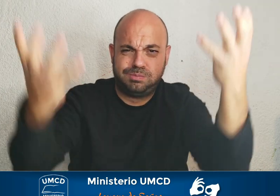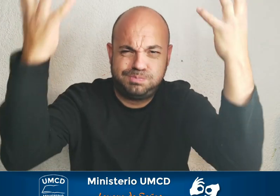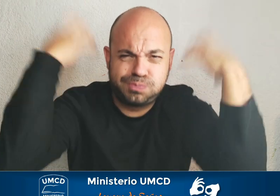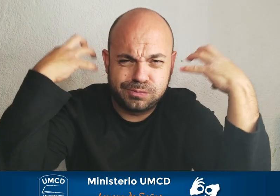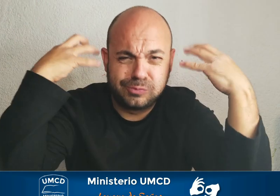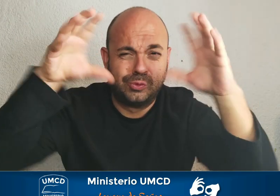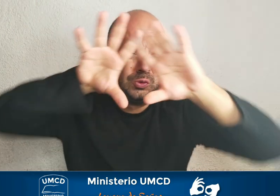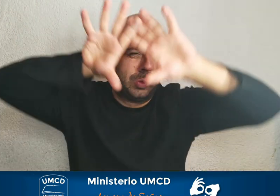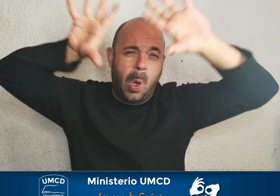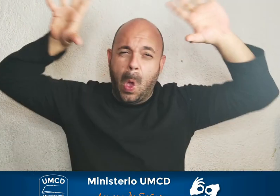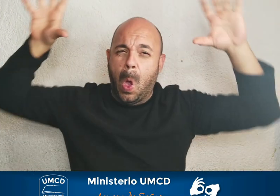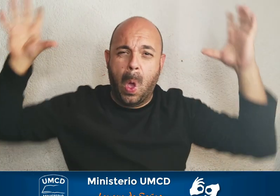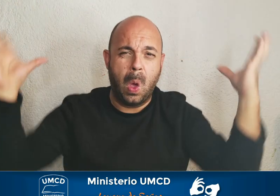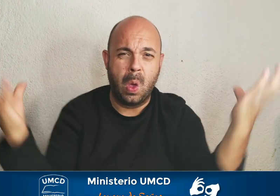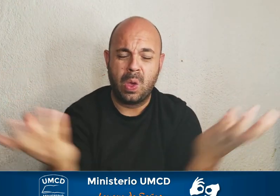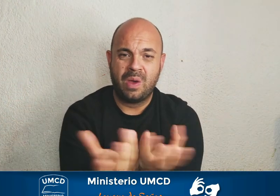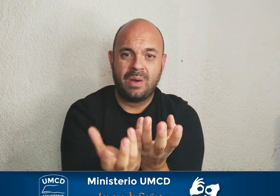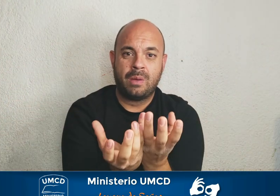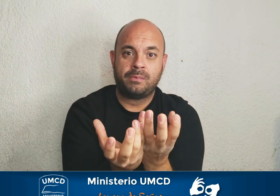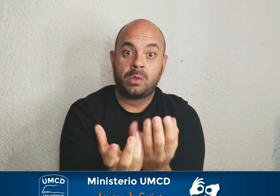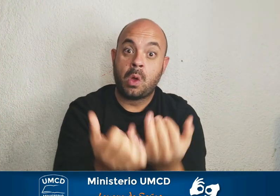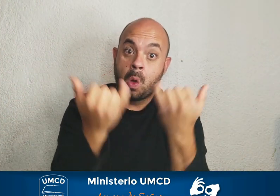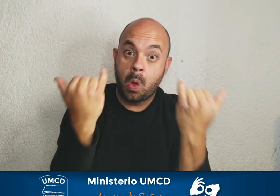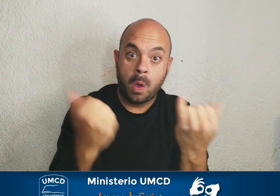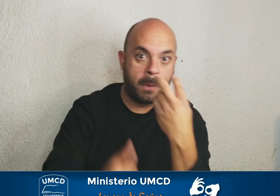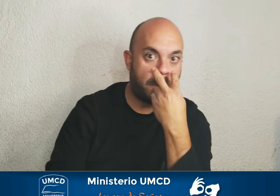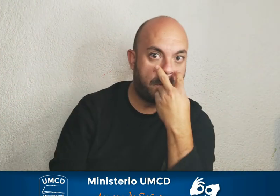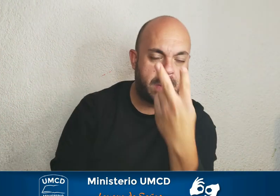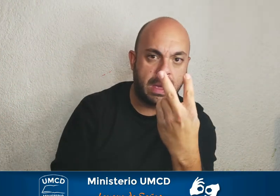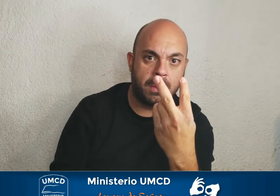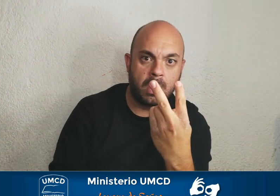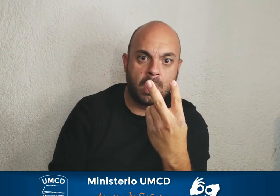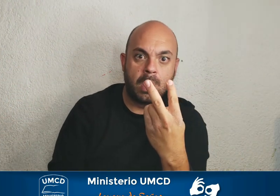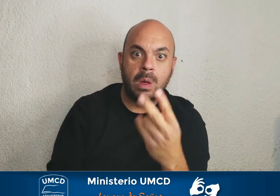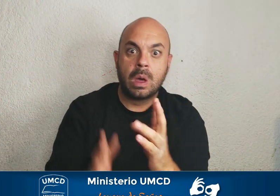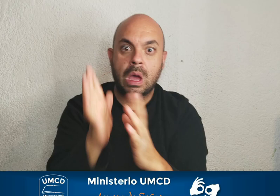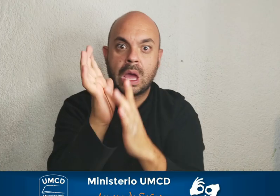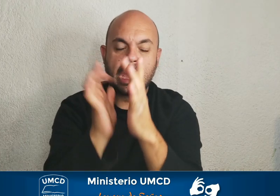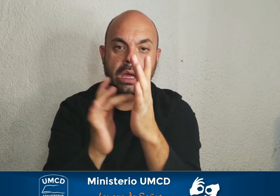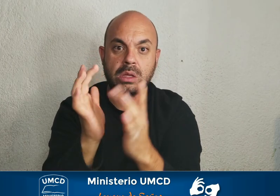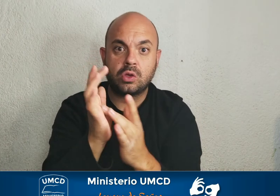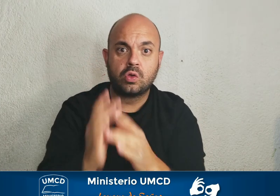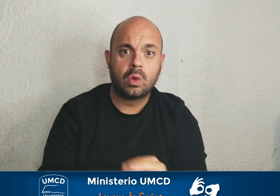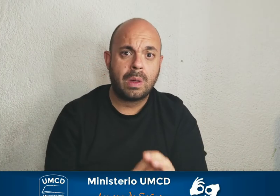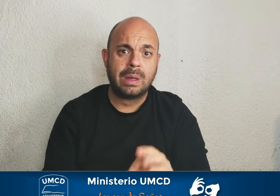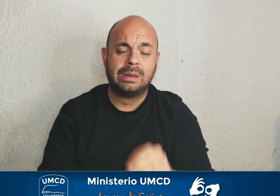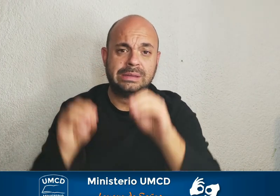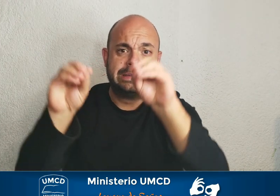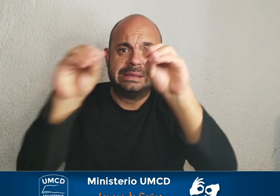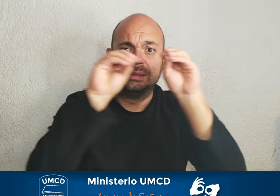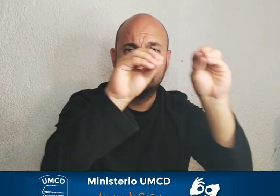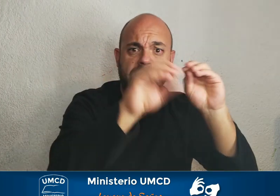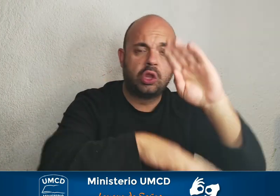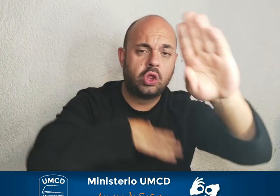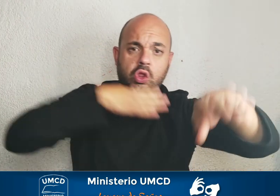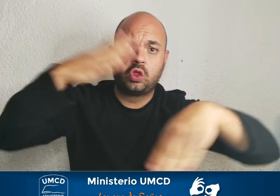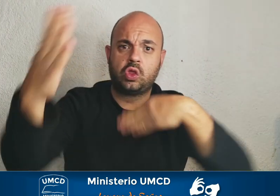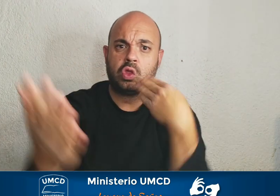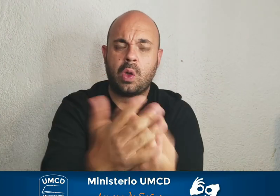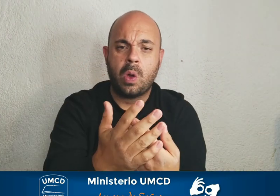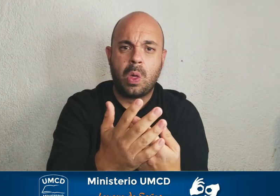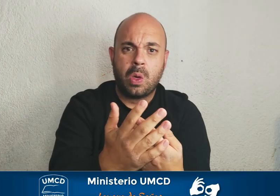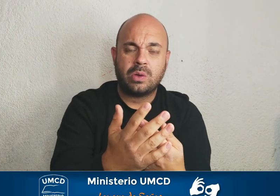nos imaginamos. En la lección de hoy día vamos a ver cómo en ese ejemplo, viendo a Jesucristo hablando sobre